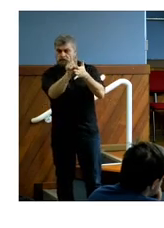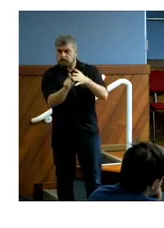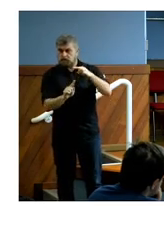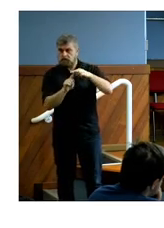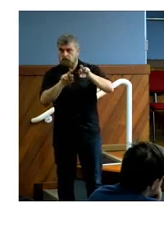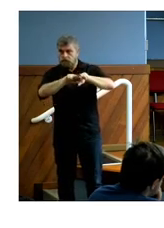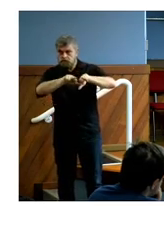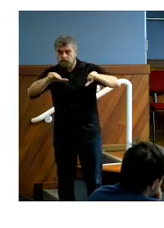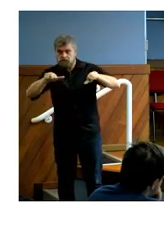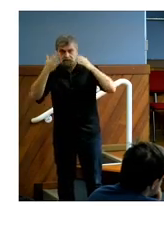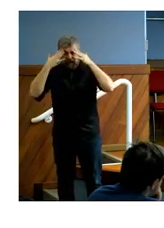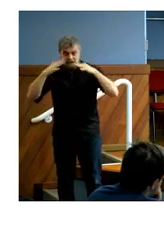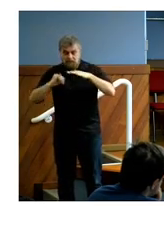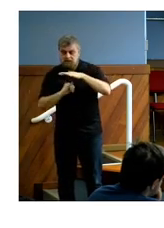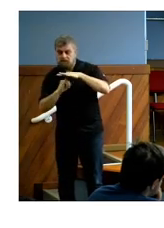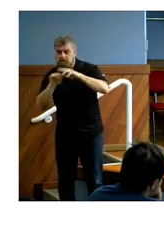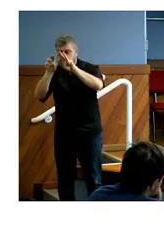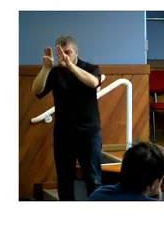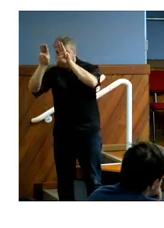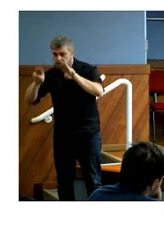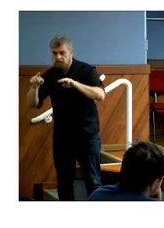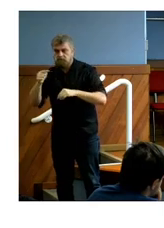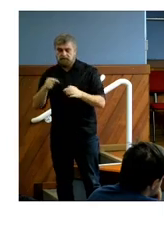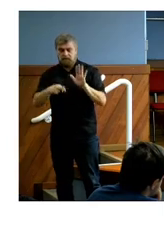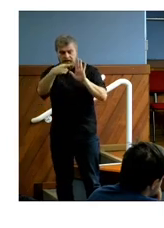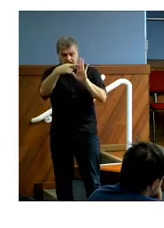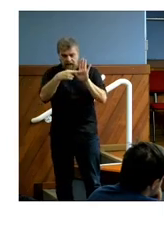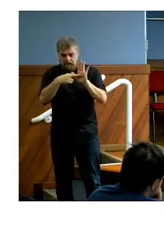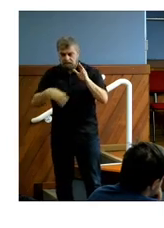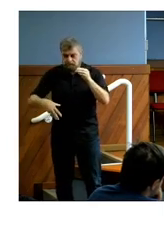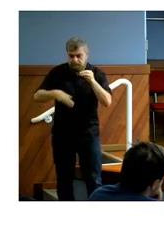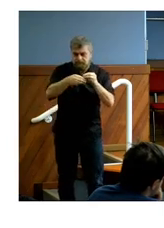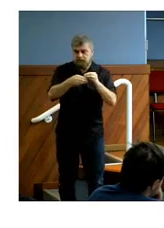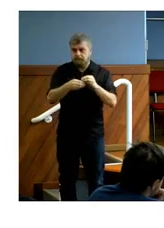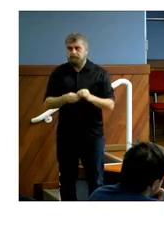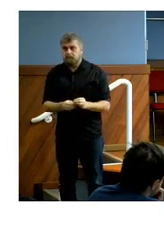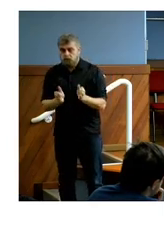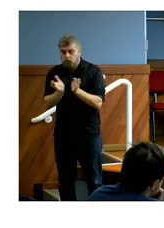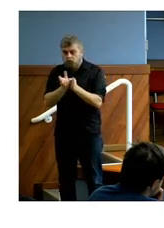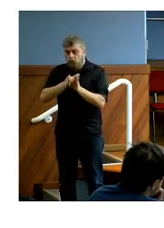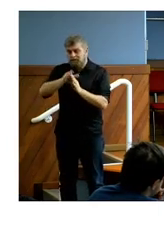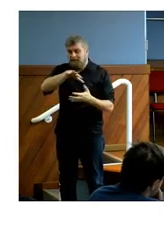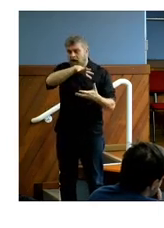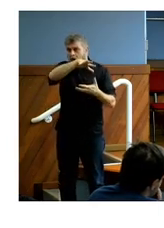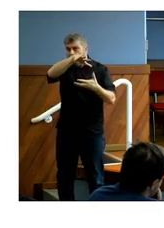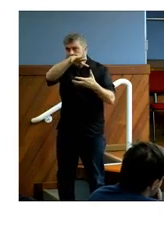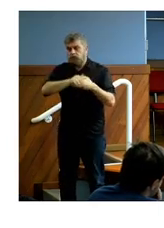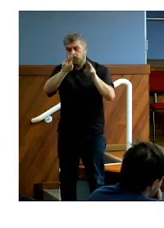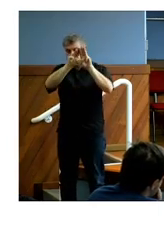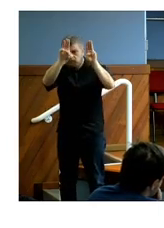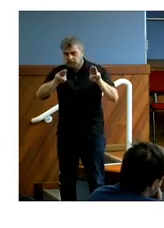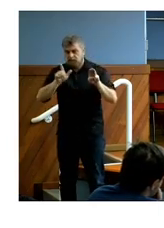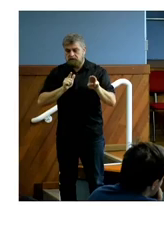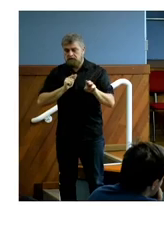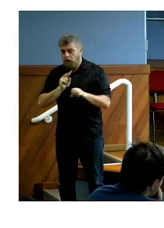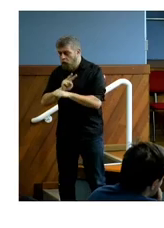e naturezas de instituições museológicas, com as suas diretrizes. Né? Então, por exemplo, o ICOM ele tem um material muito legal sobre o tratamento